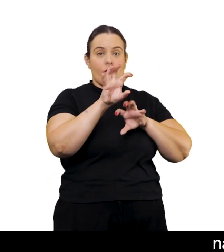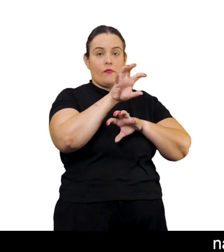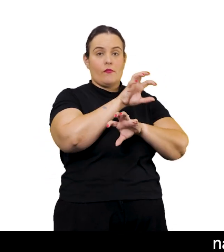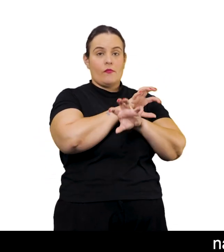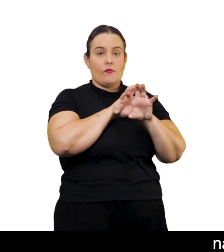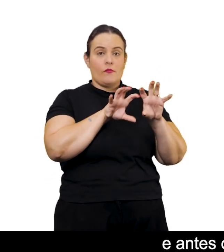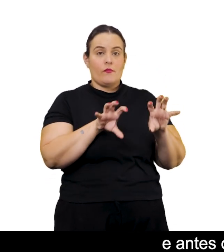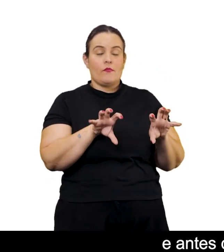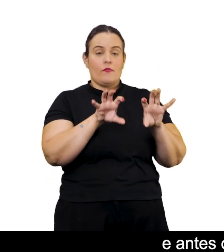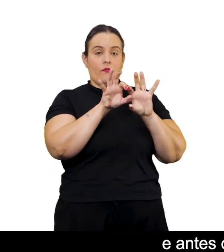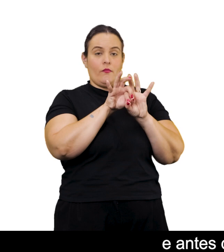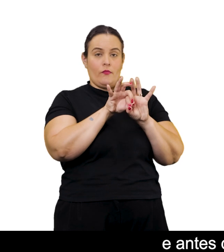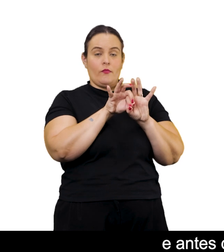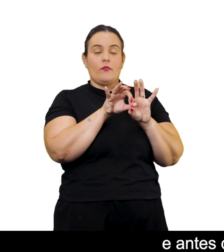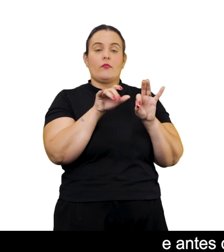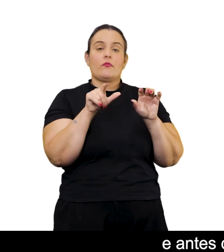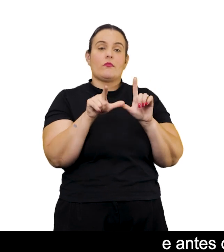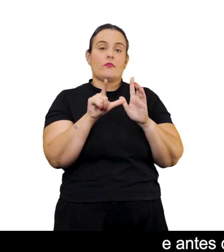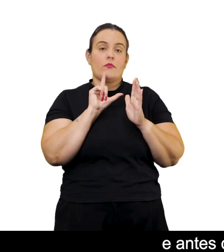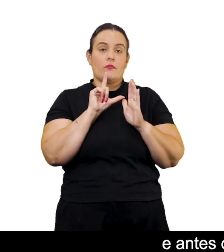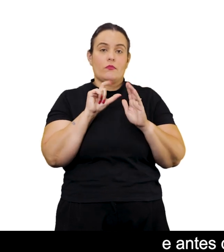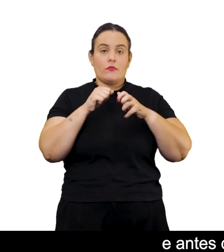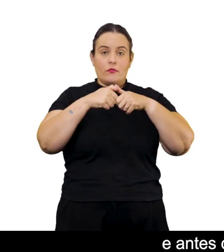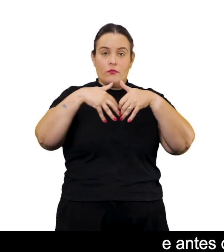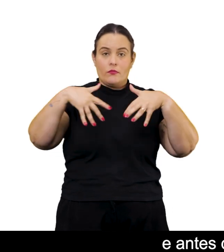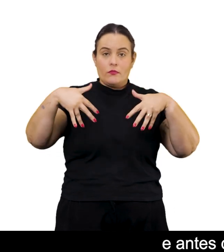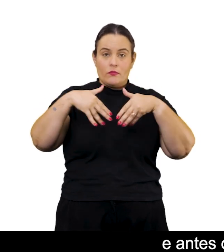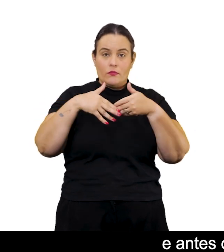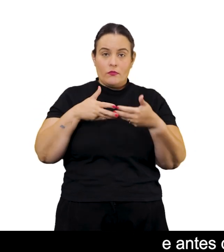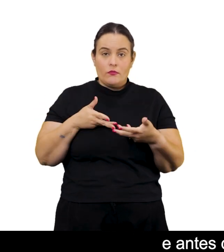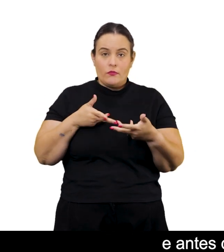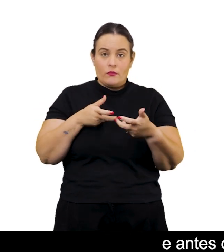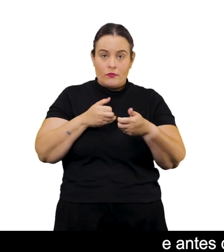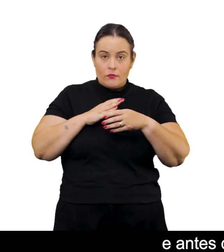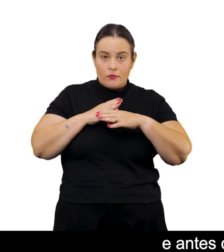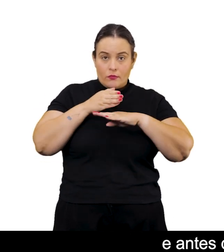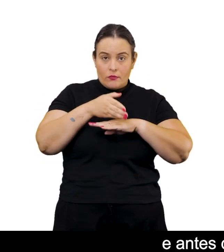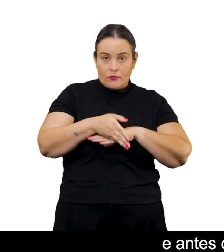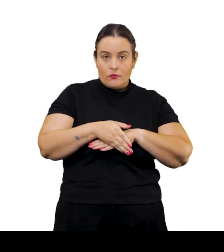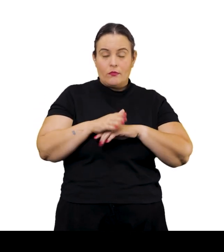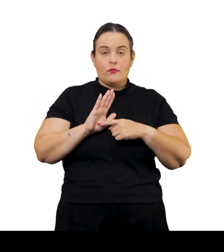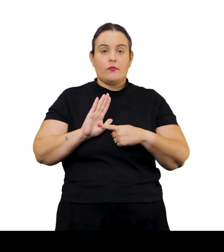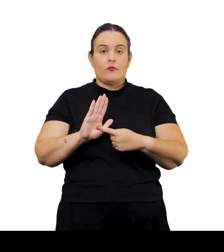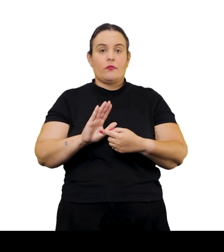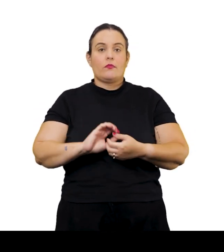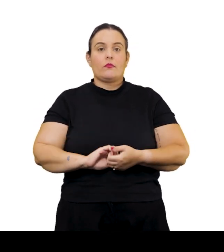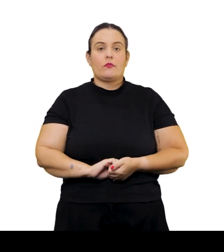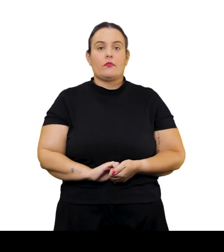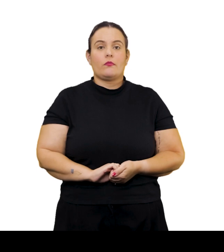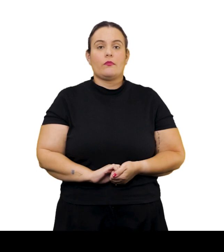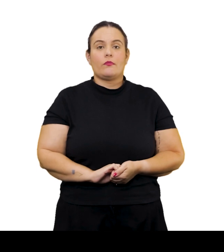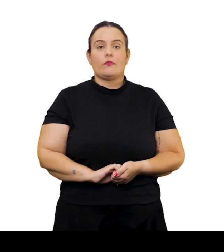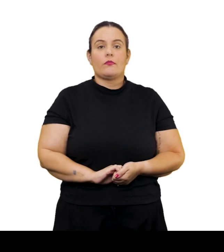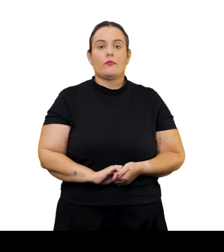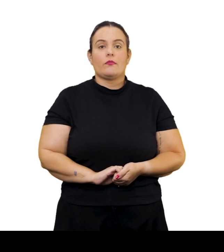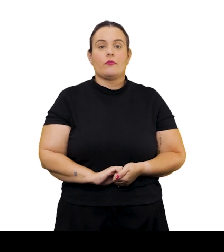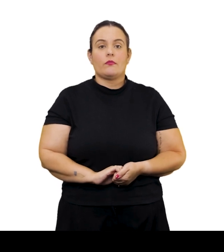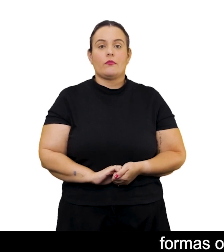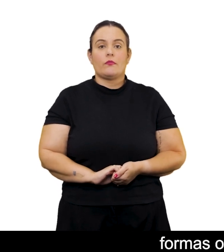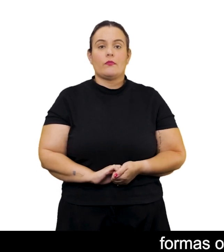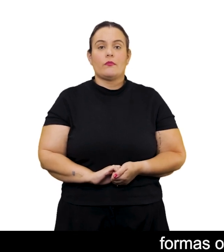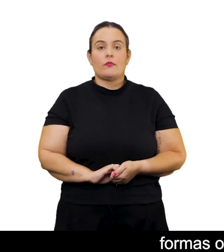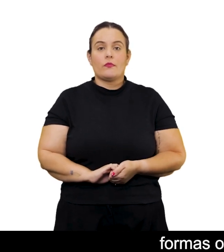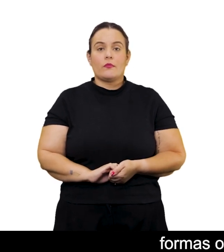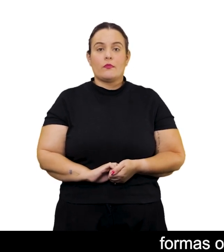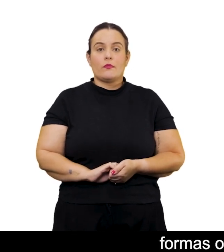quem entra na sala e antes da cortina que convida para adentrar o último núcleo da exposição. Ambas as telas